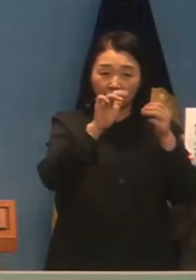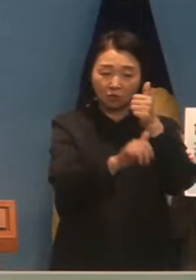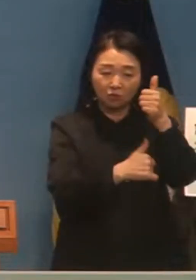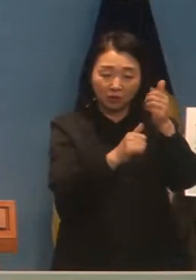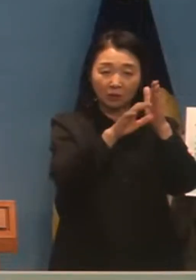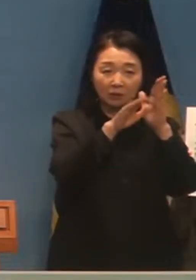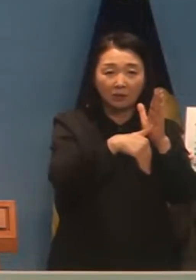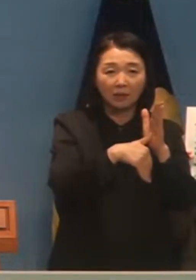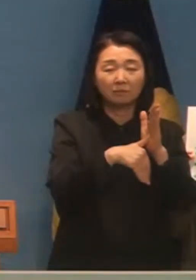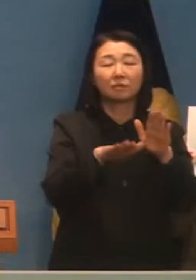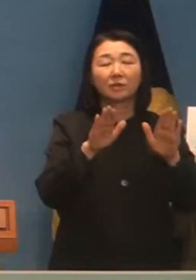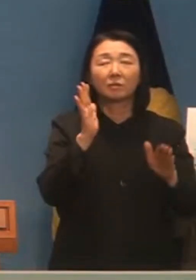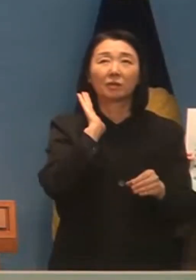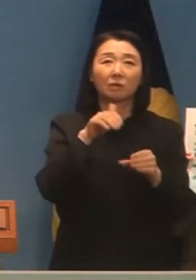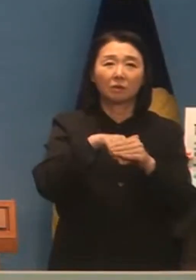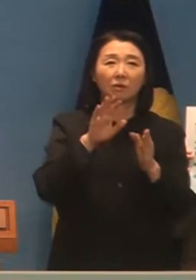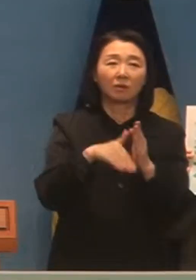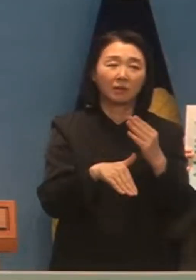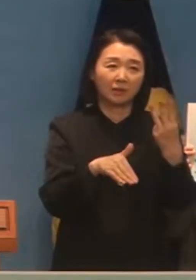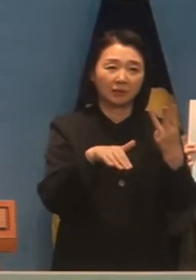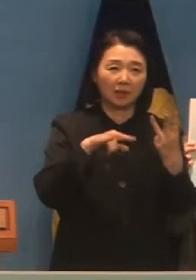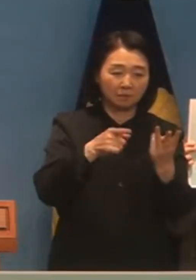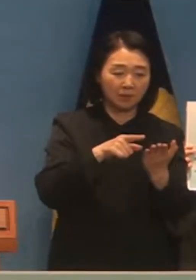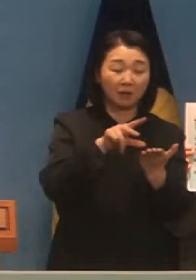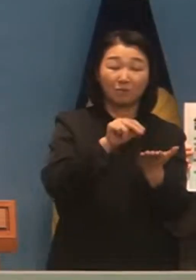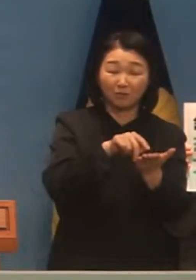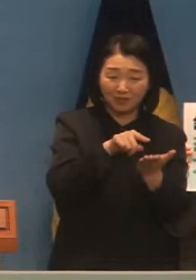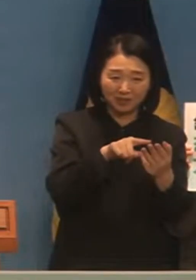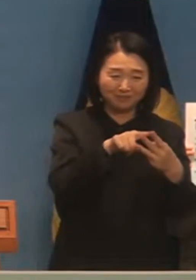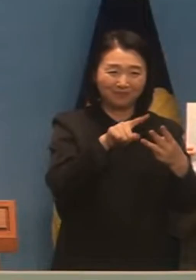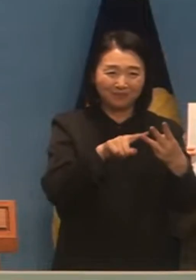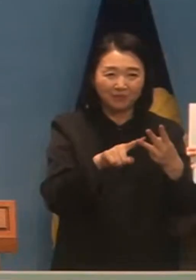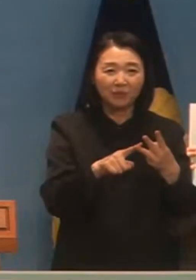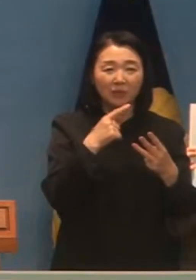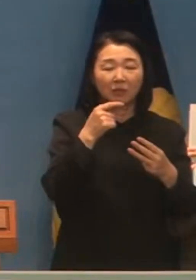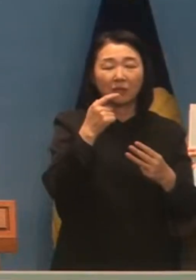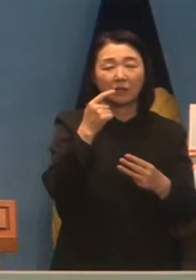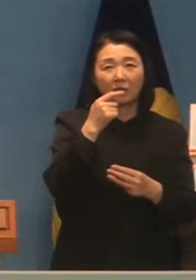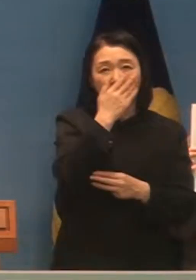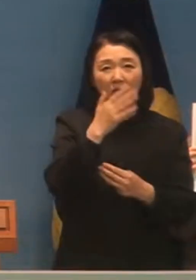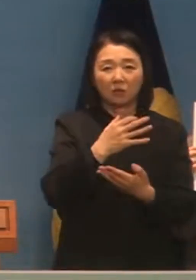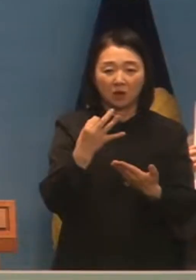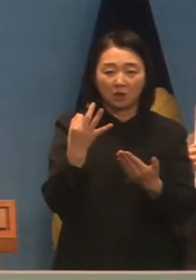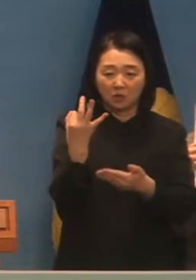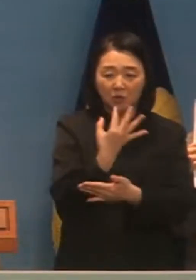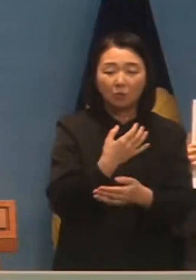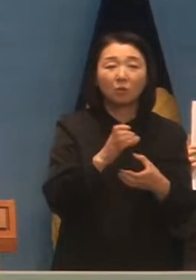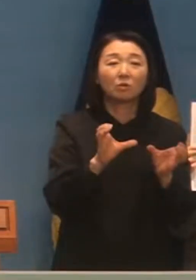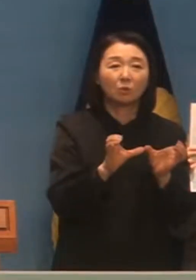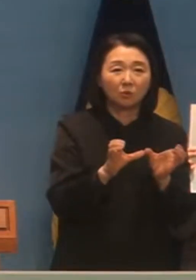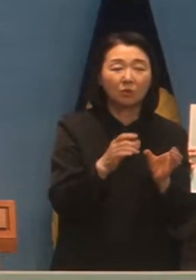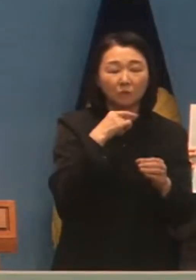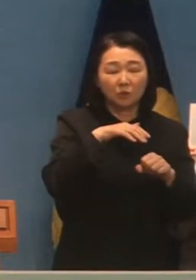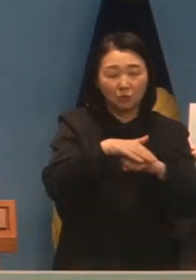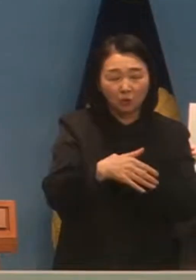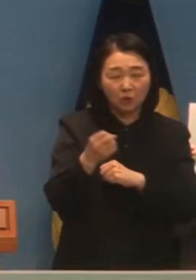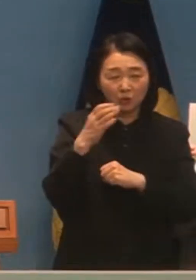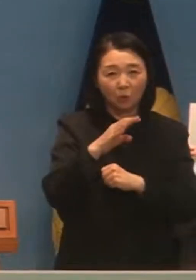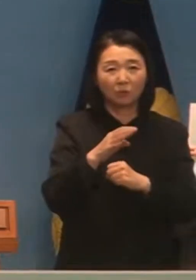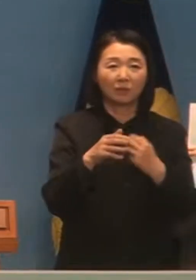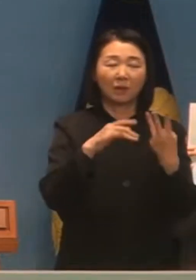대선에서 3대 의제로 청년 기본소득, 민주주의 교육, 그리고 사회적 참사의 기업과 책임을